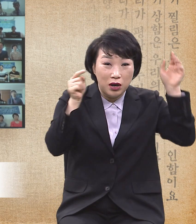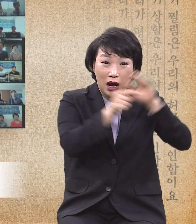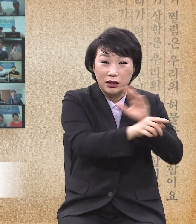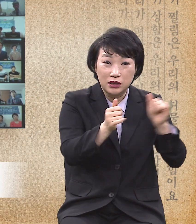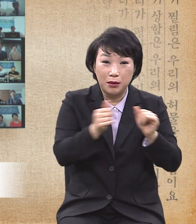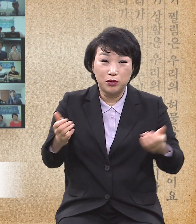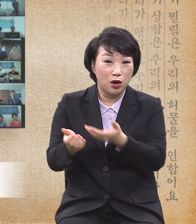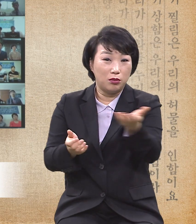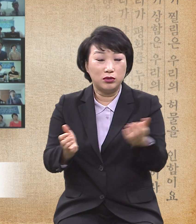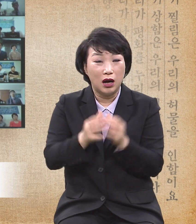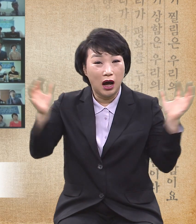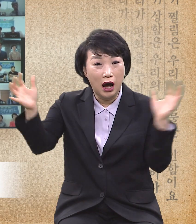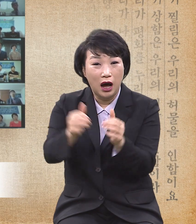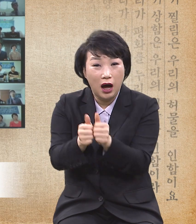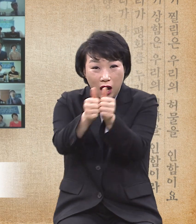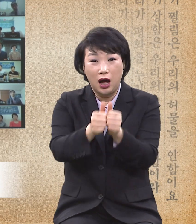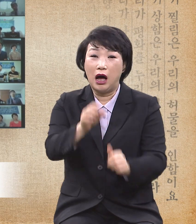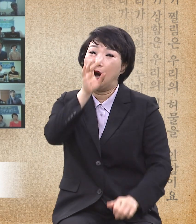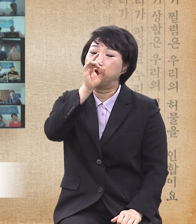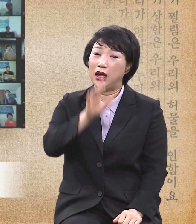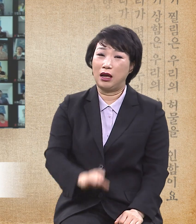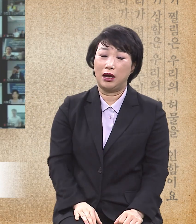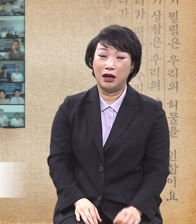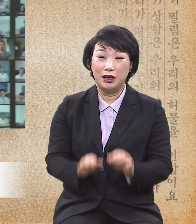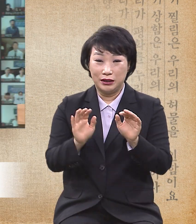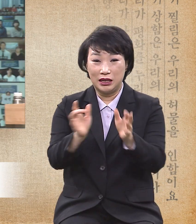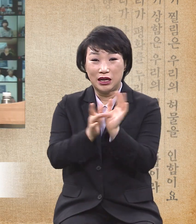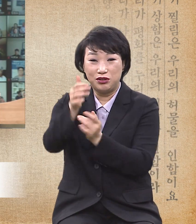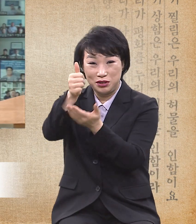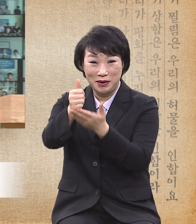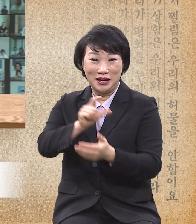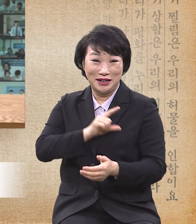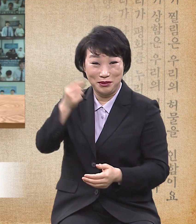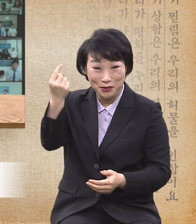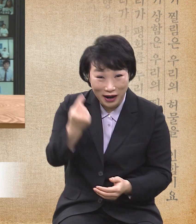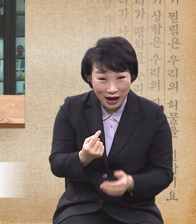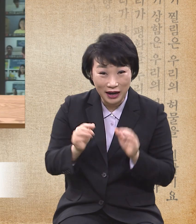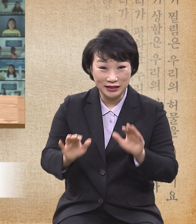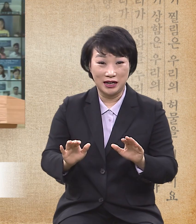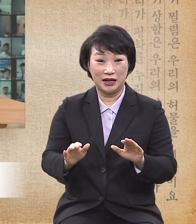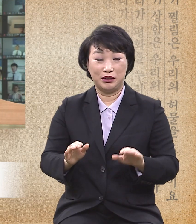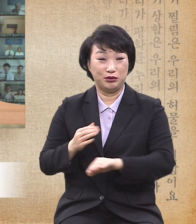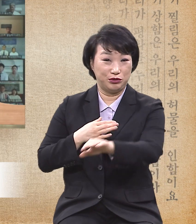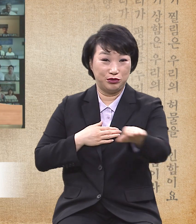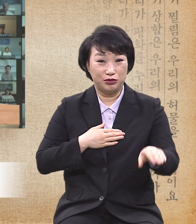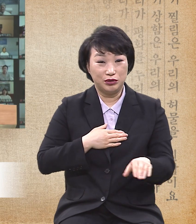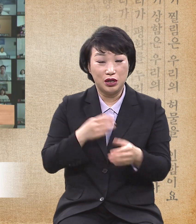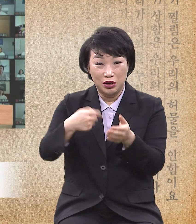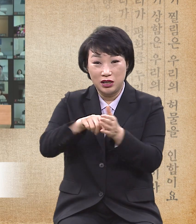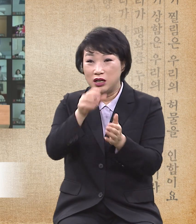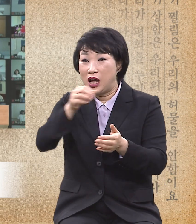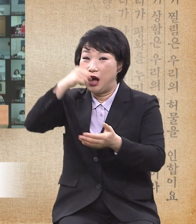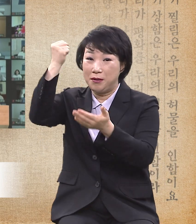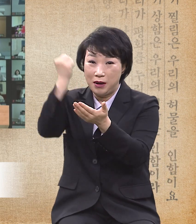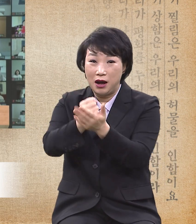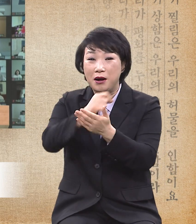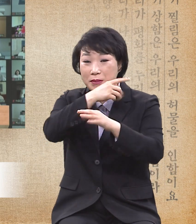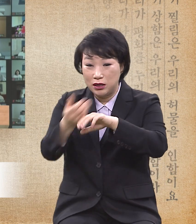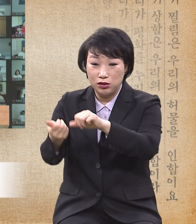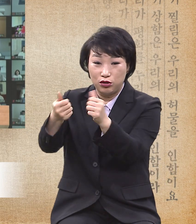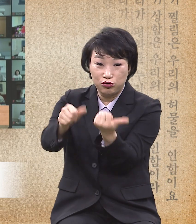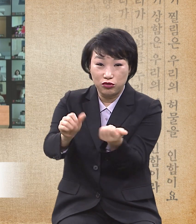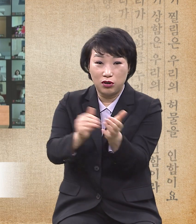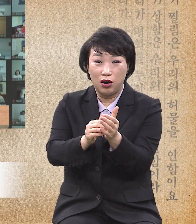사람은 절대 하나 될 수 없어. 그런데 예수라는 이름이 와서 우리를 위해 십자가에 달려 피 흘려